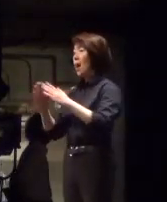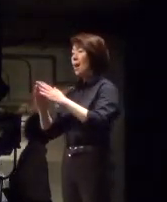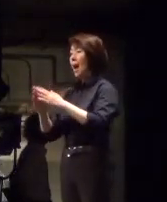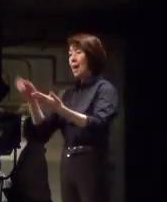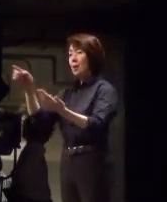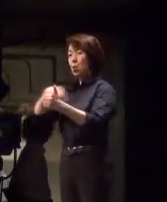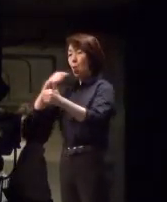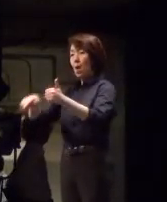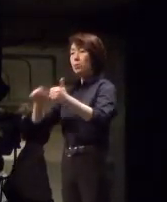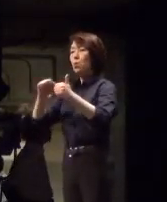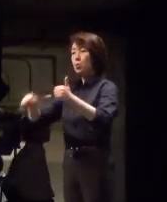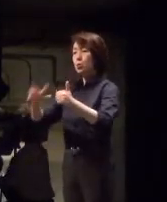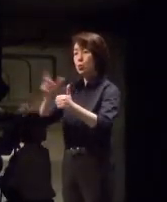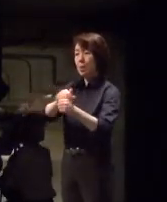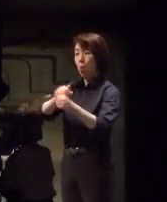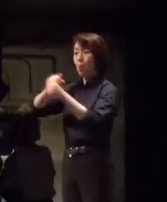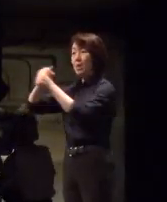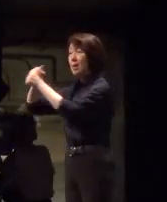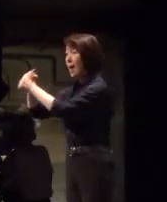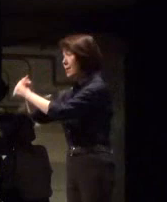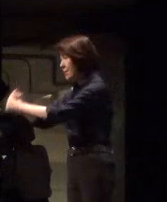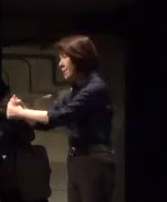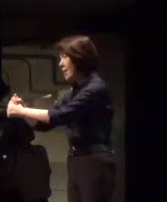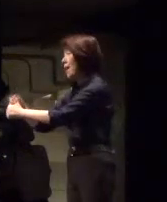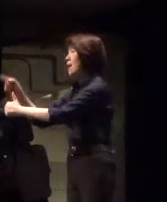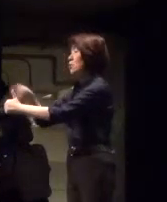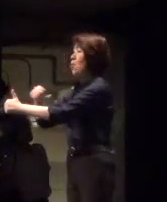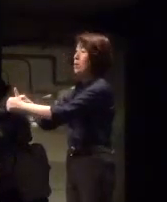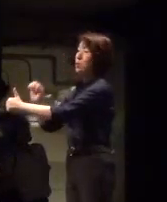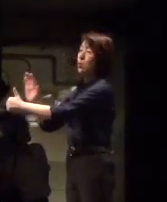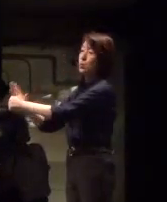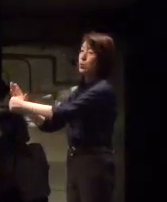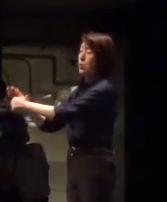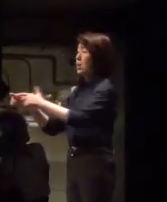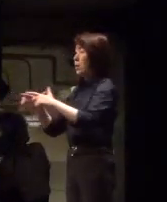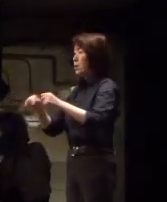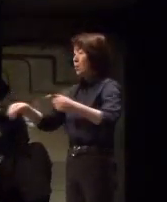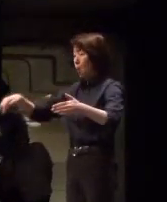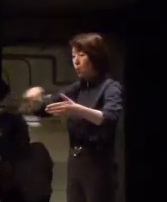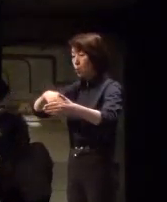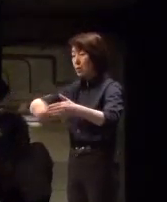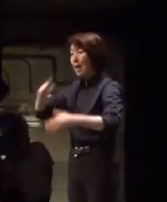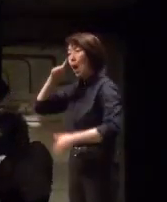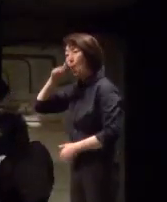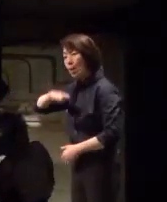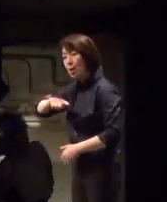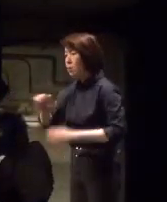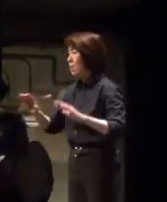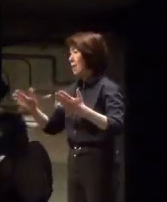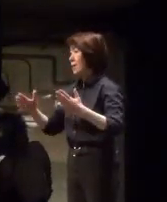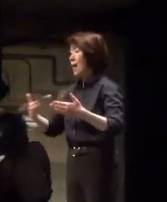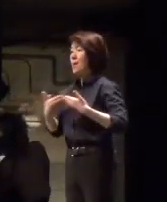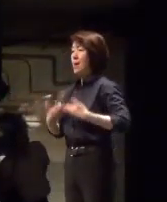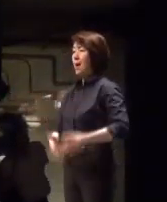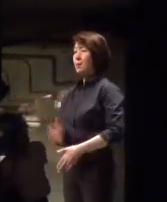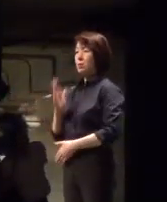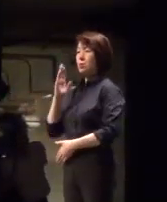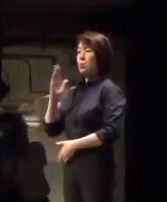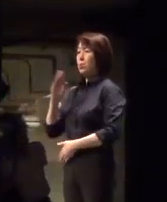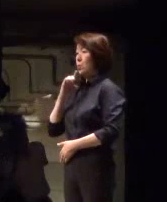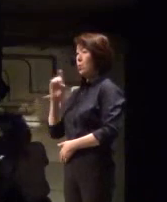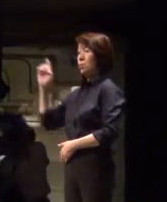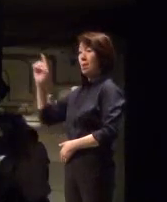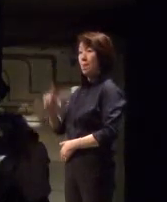ると、しょっぴいて言って、処罰するから日本の国の中には悪いやつはいないから安心しろと言ってきました